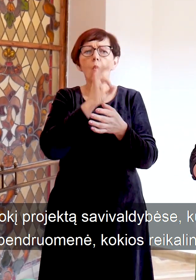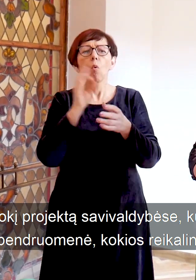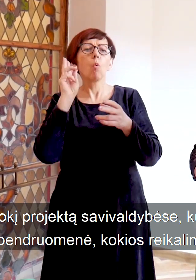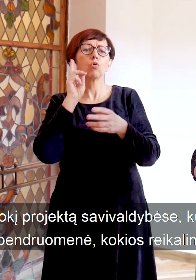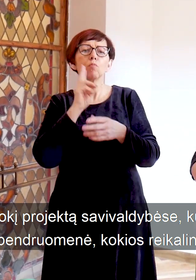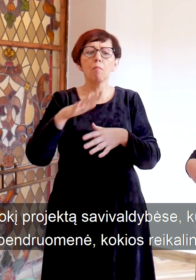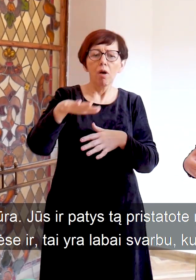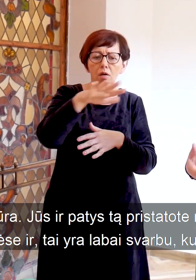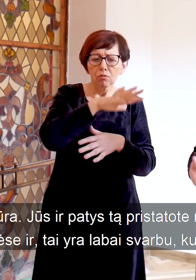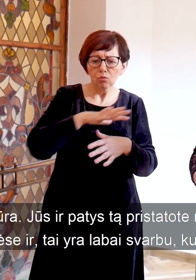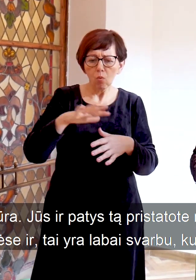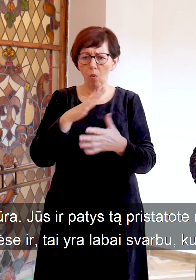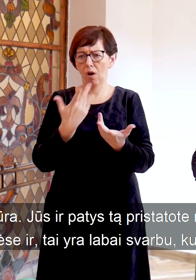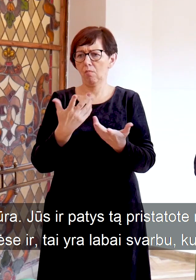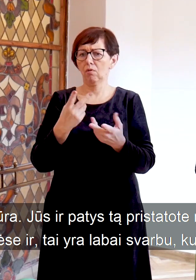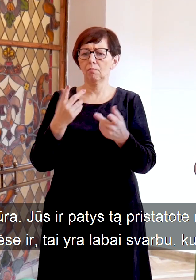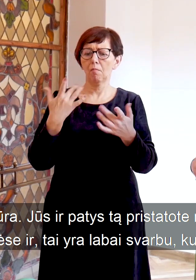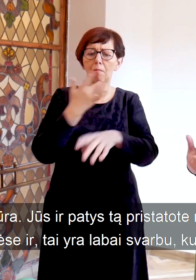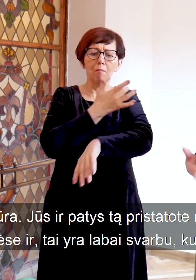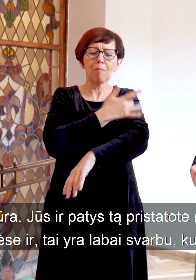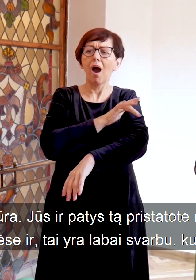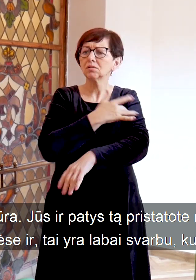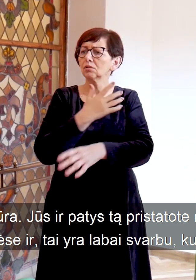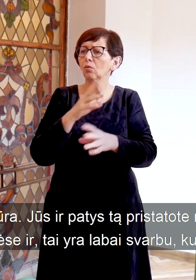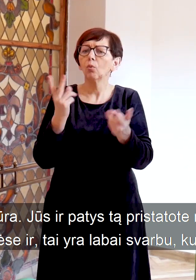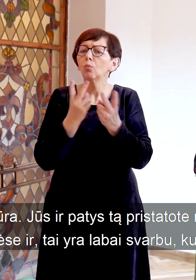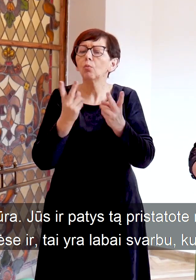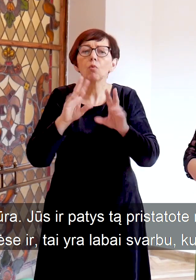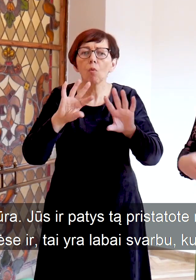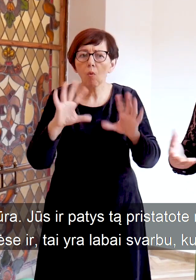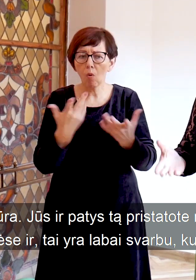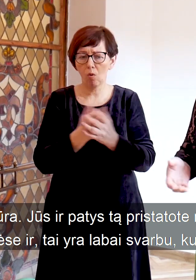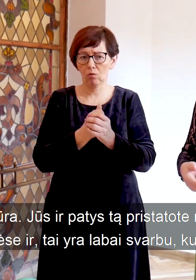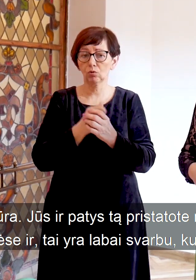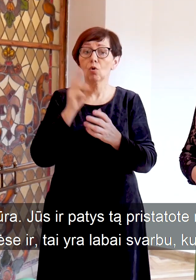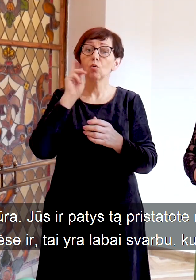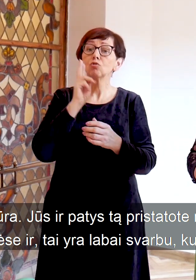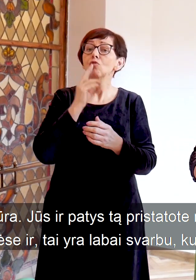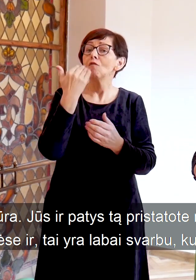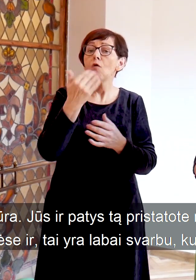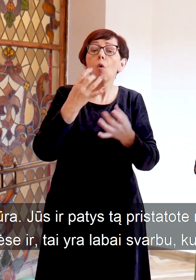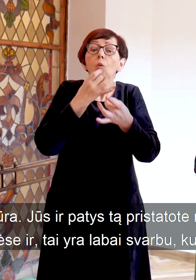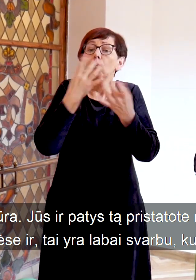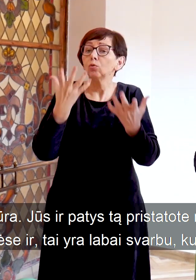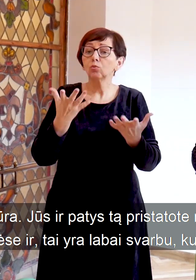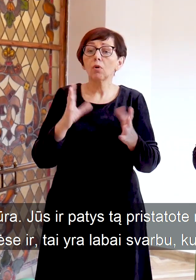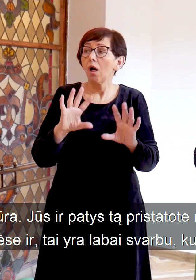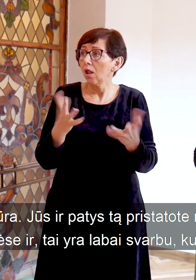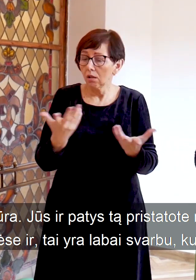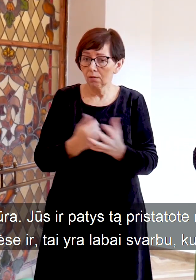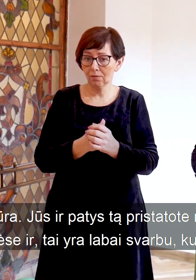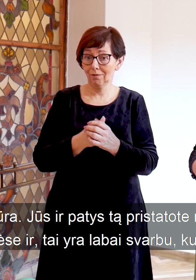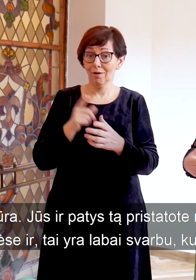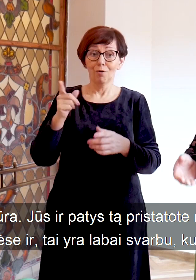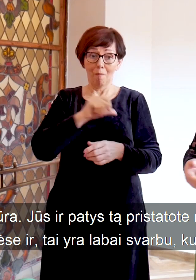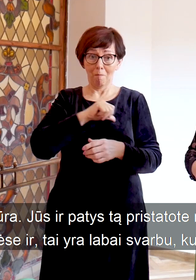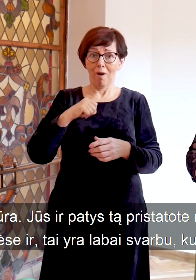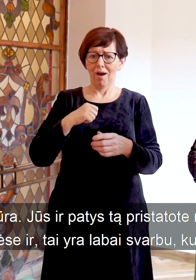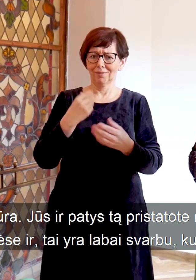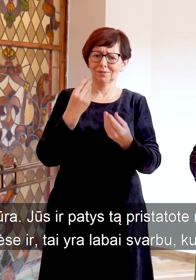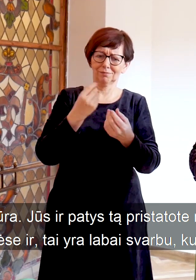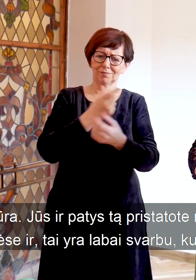bendruomenė, kokios reikalingos paslaugos, kas yra kurčiųjų kultūra. Jūs ir patys tą pristatote mokyklose, darželiuose,